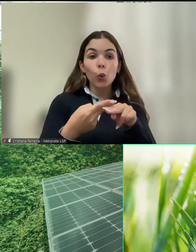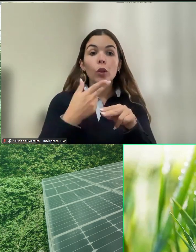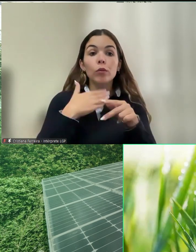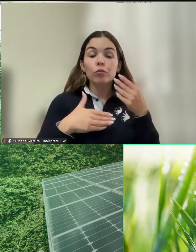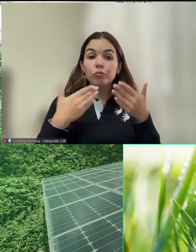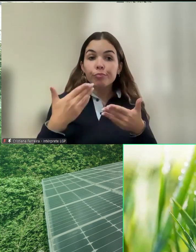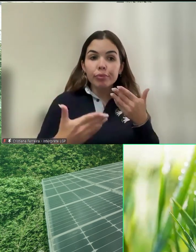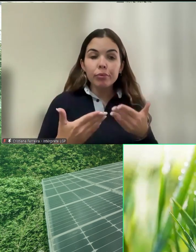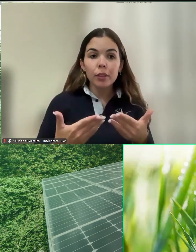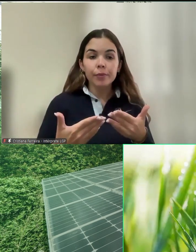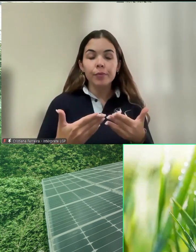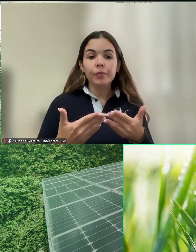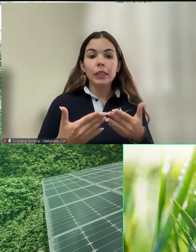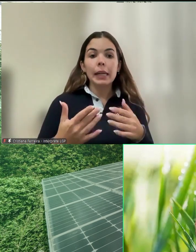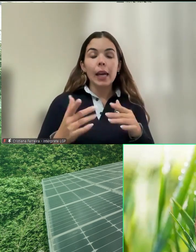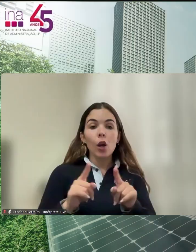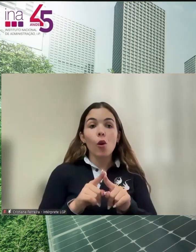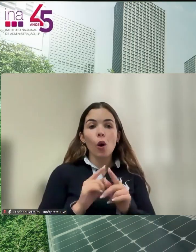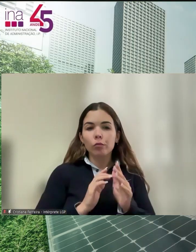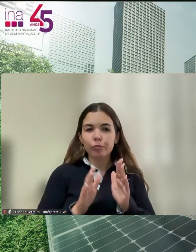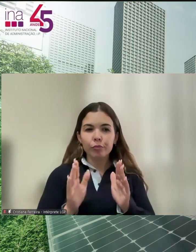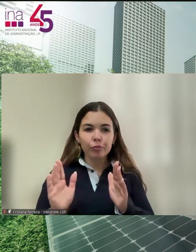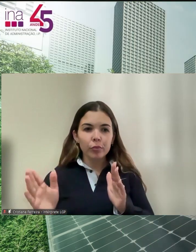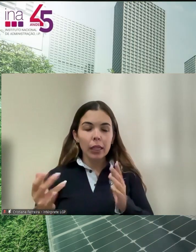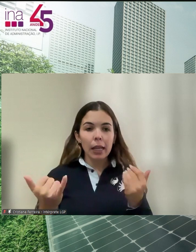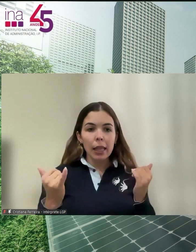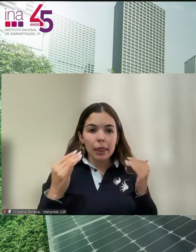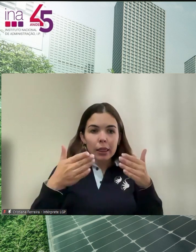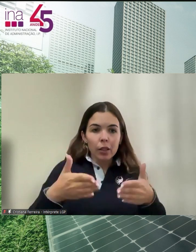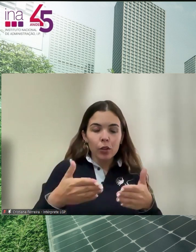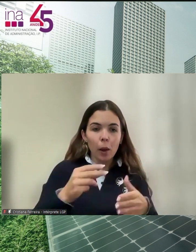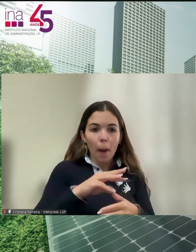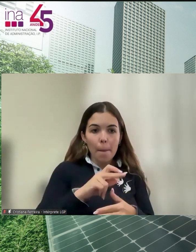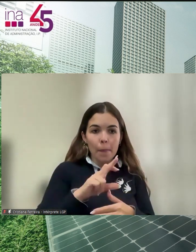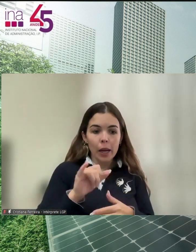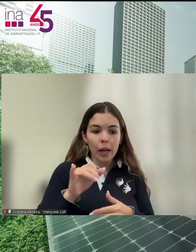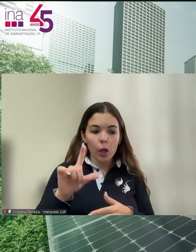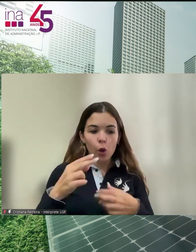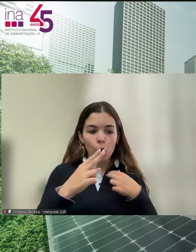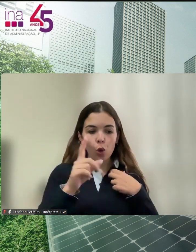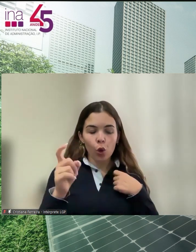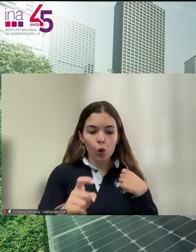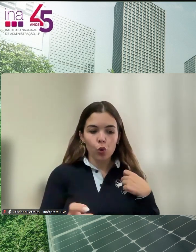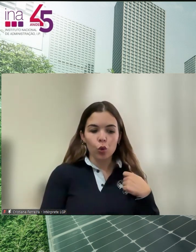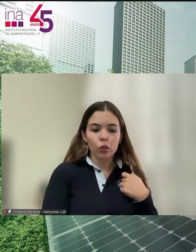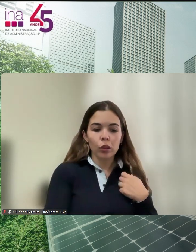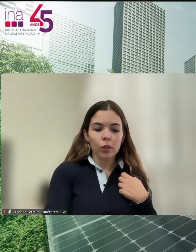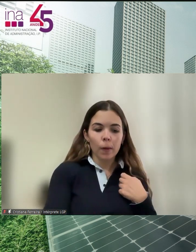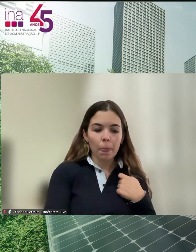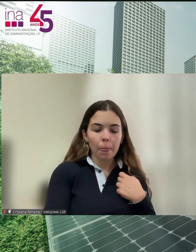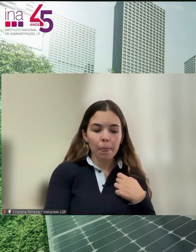vem um bocado na sequência até da intervenção da Maria da Luz. É